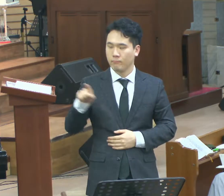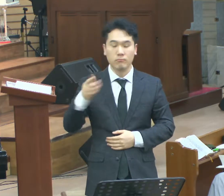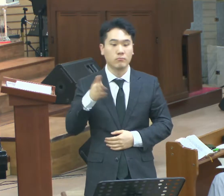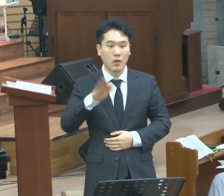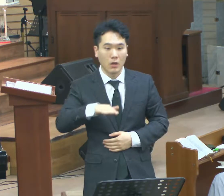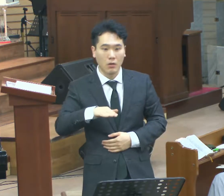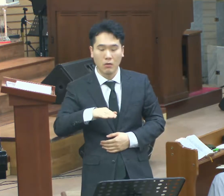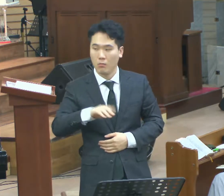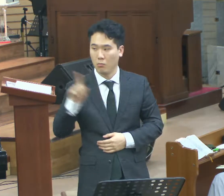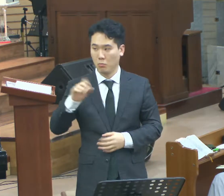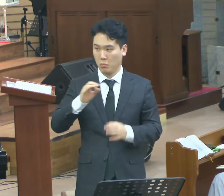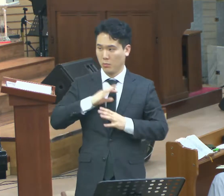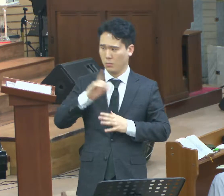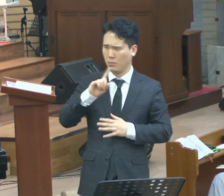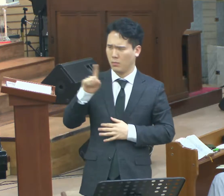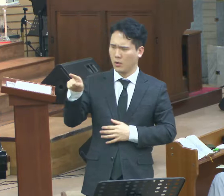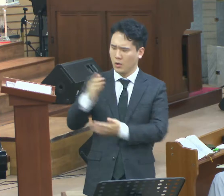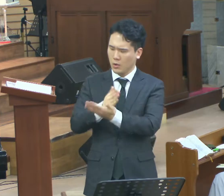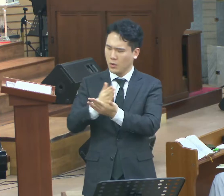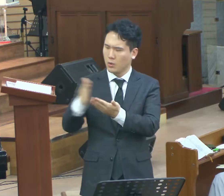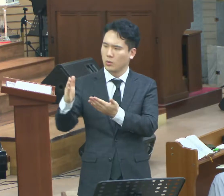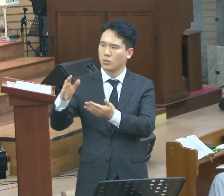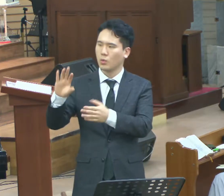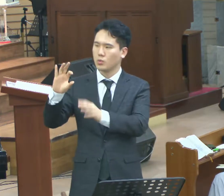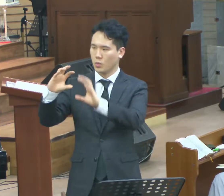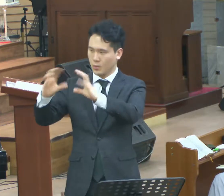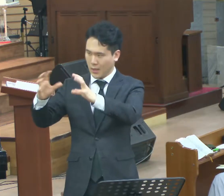아세요? 베를린이 동독 안에 있고.